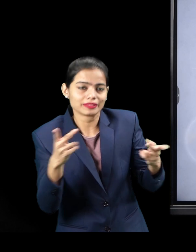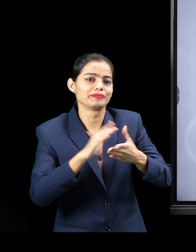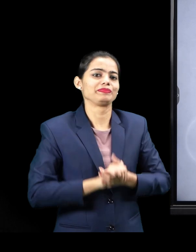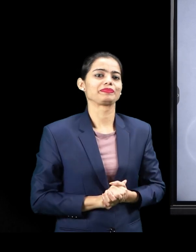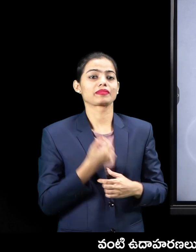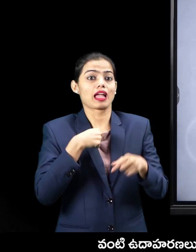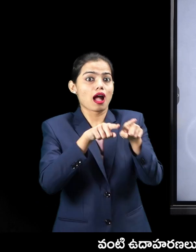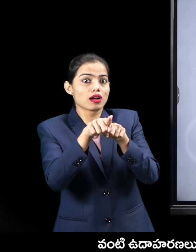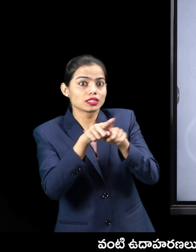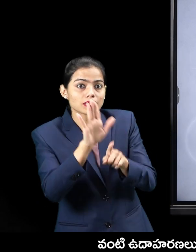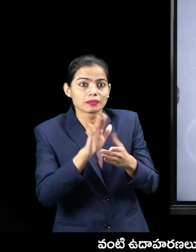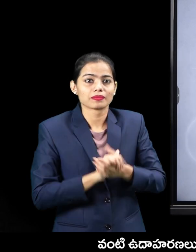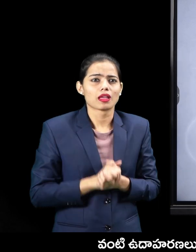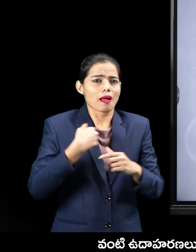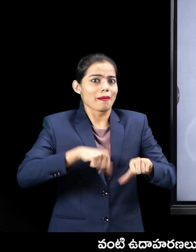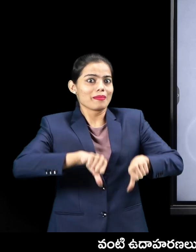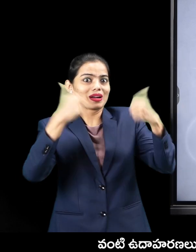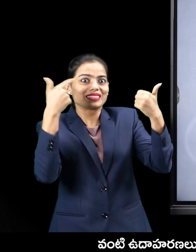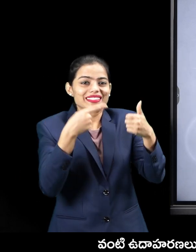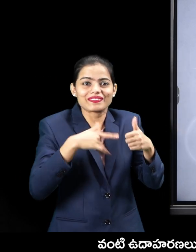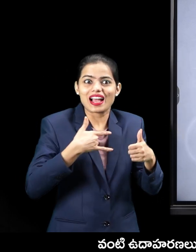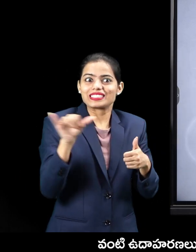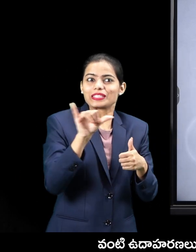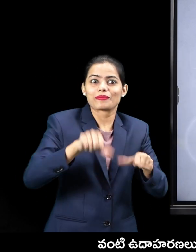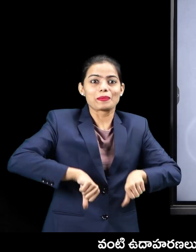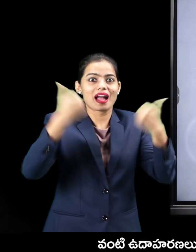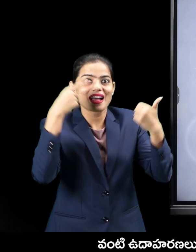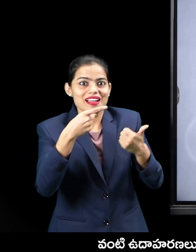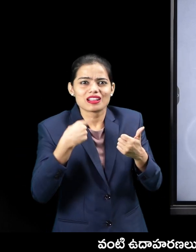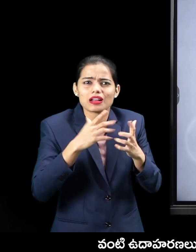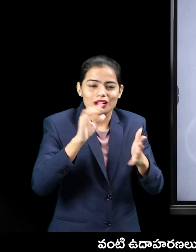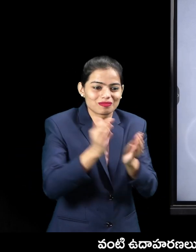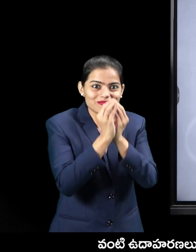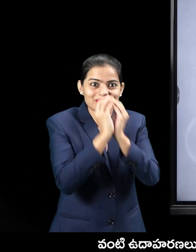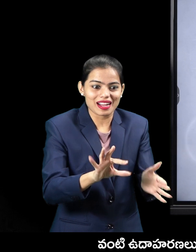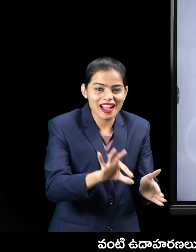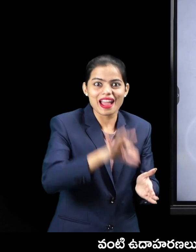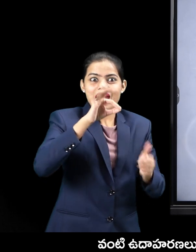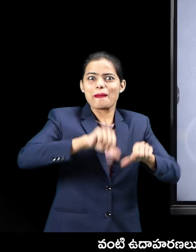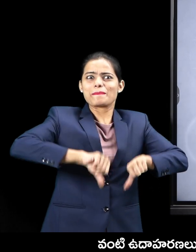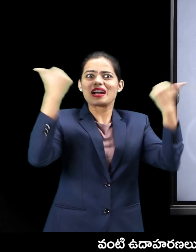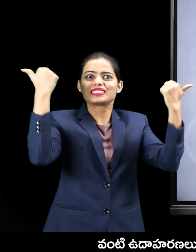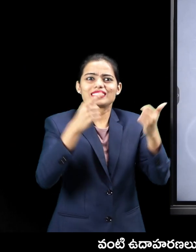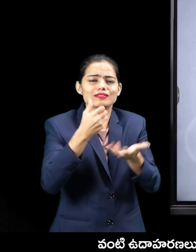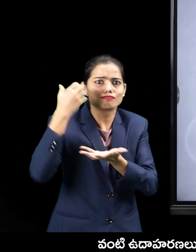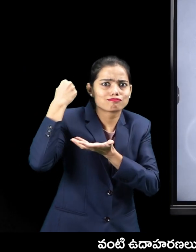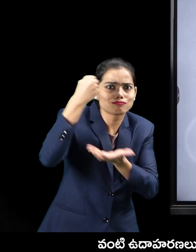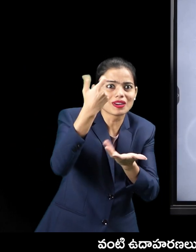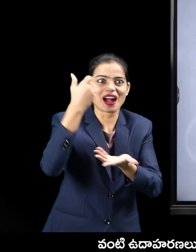అంటారు. ఉదాహరణకి లాటరీ జాక్పాట్ గెలవటం మరియు పిడుగుపాటుకు గురి కావటం లాంటివి.